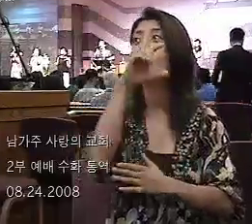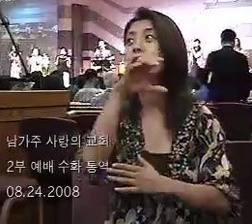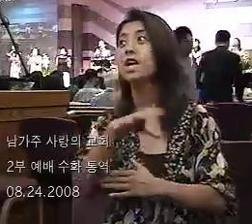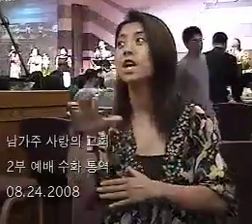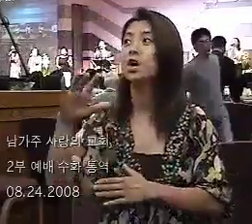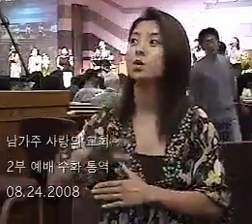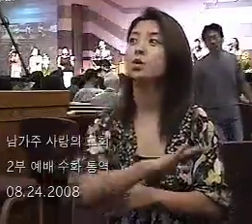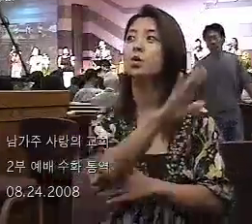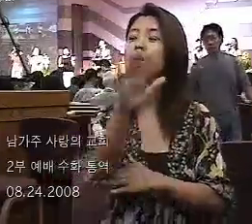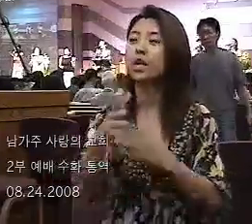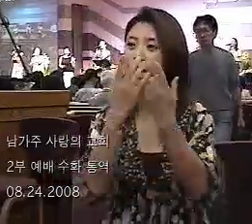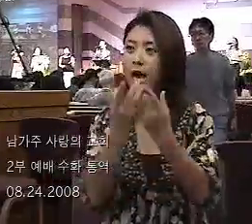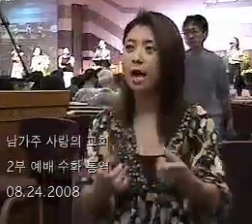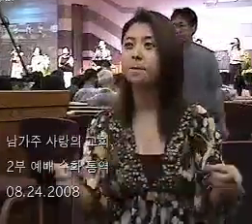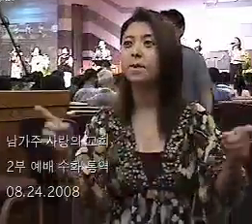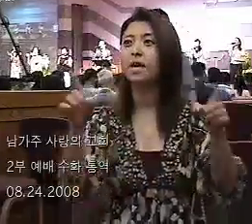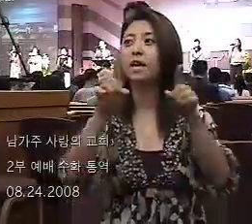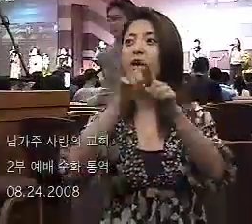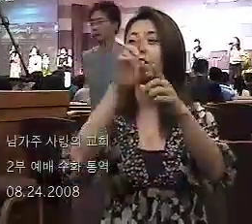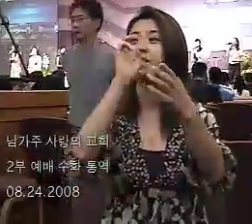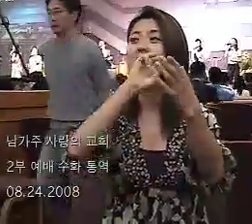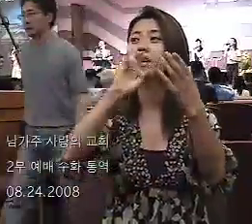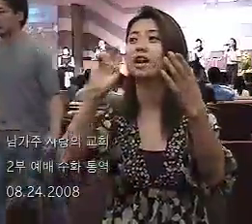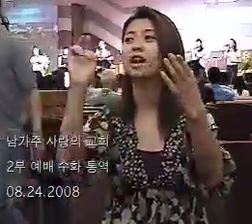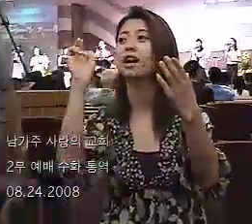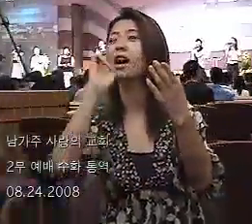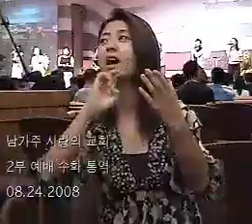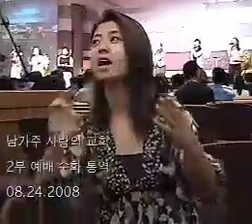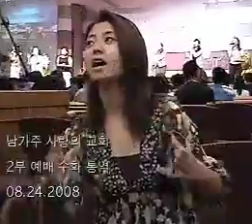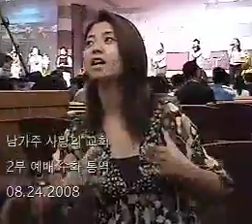임재하신 곳에 우리 함께